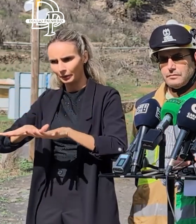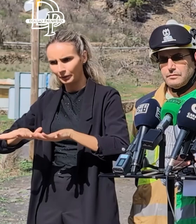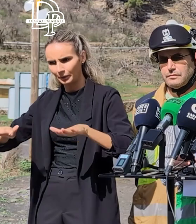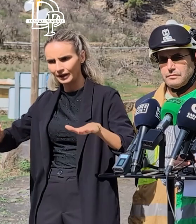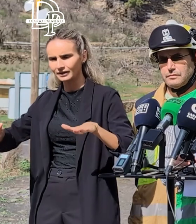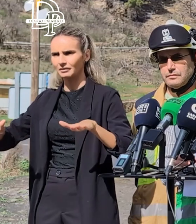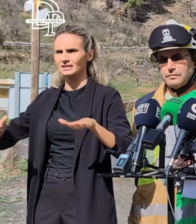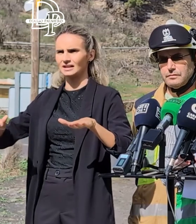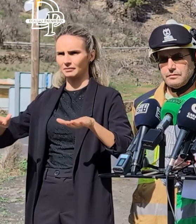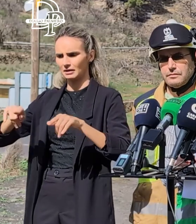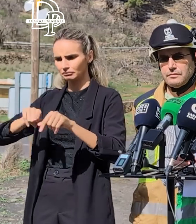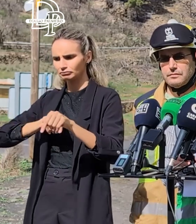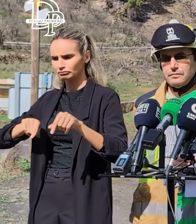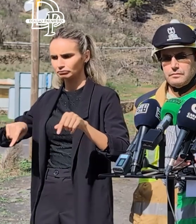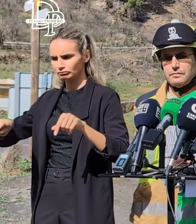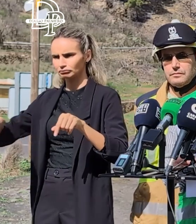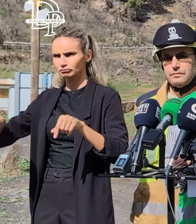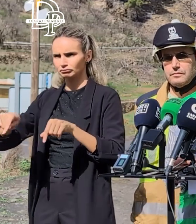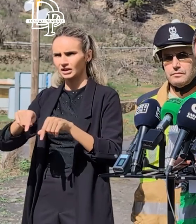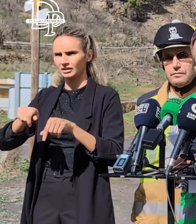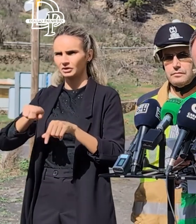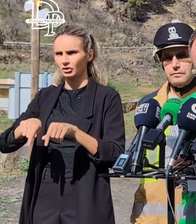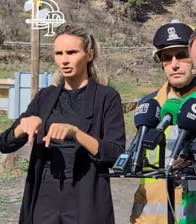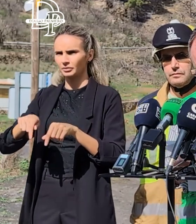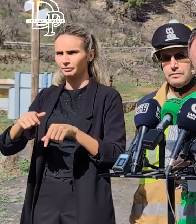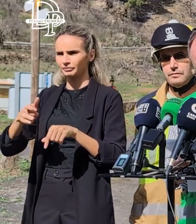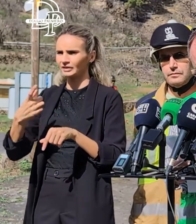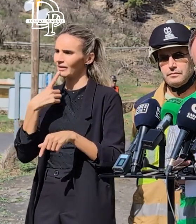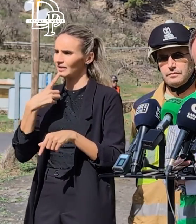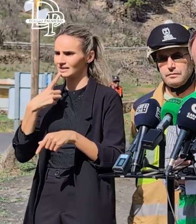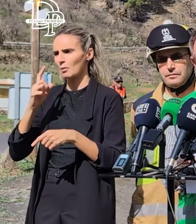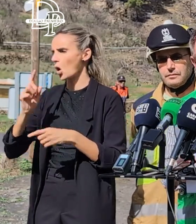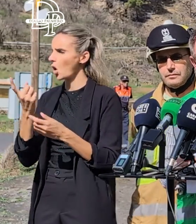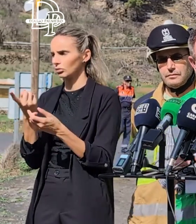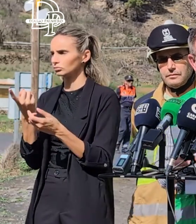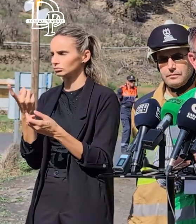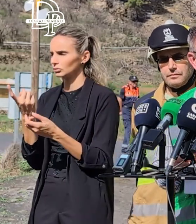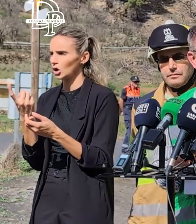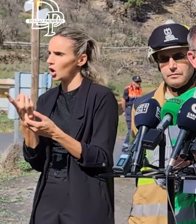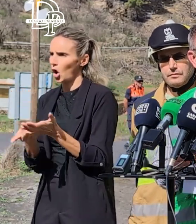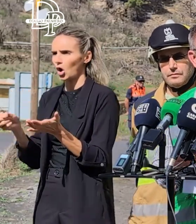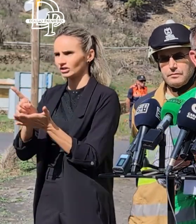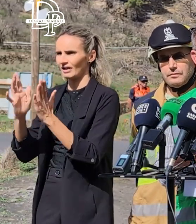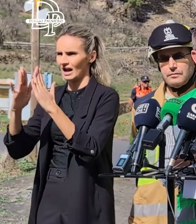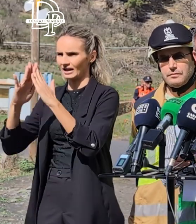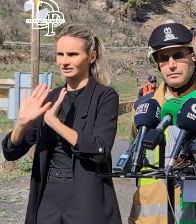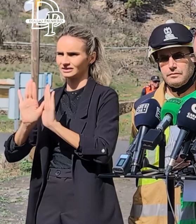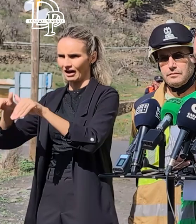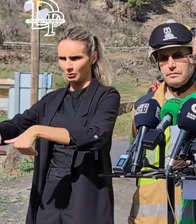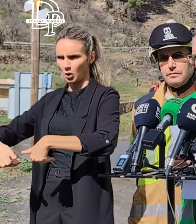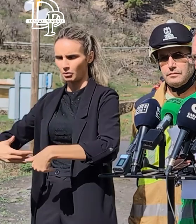perímetro, pues habilitábamos la posibilidad de que volvieran a sus casas. Por la mañana